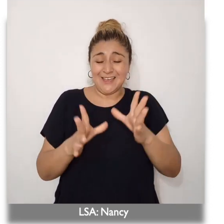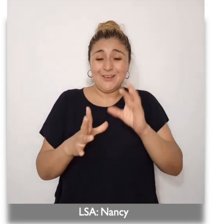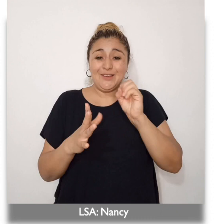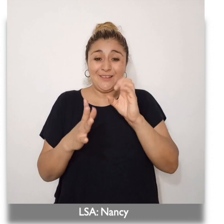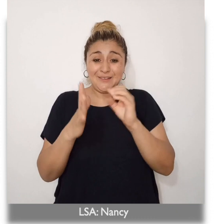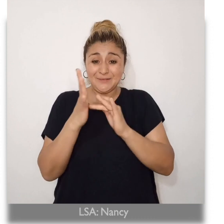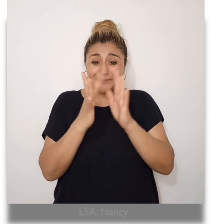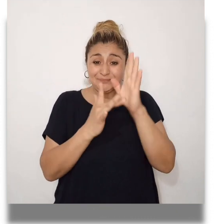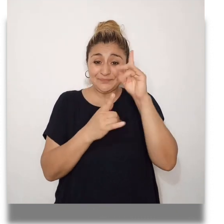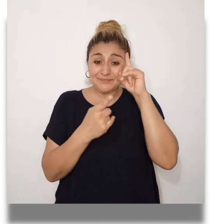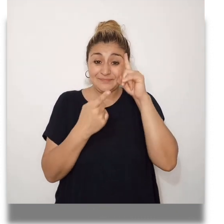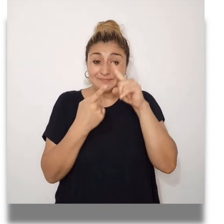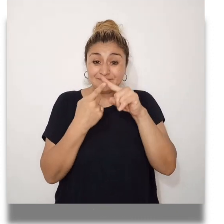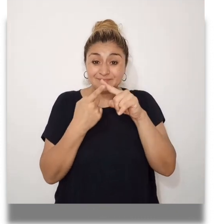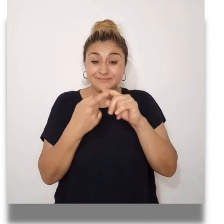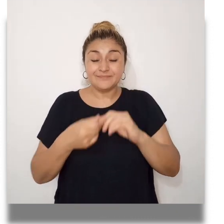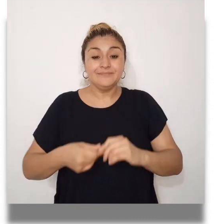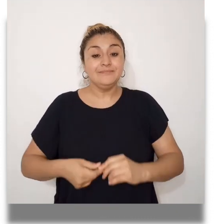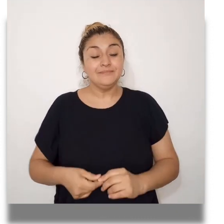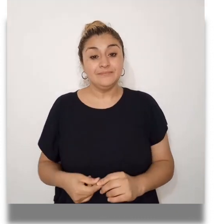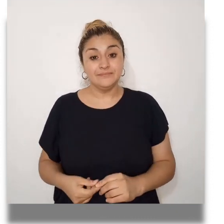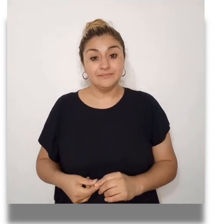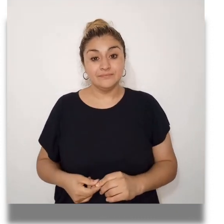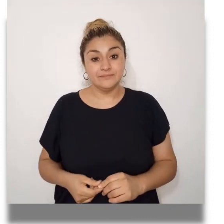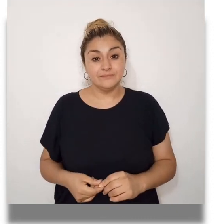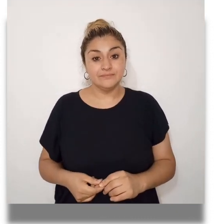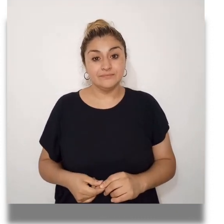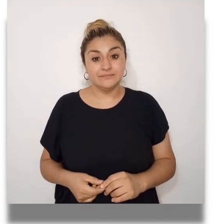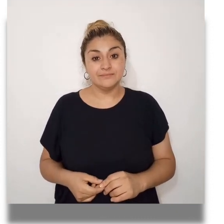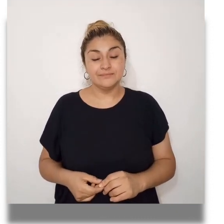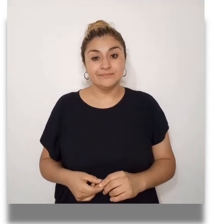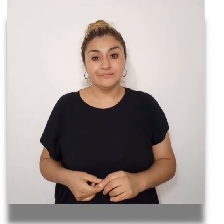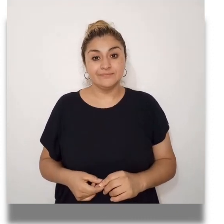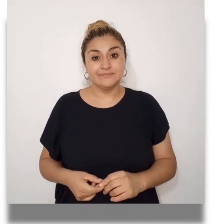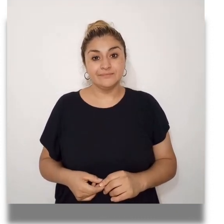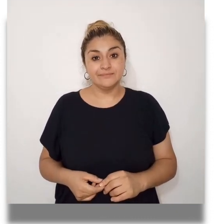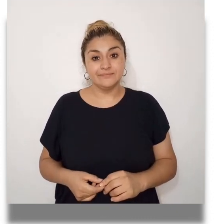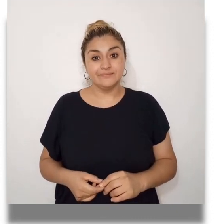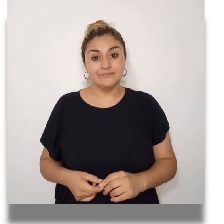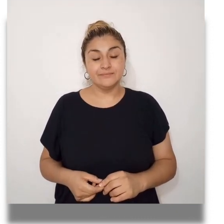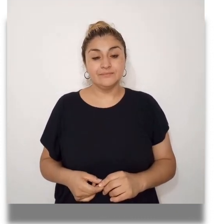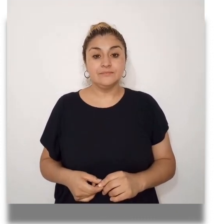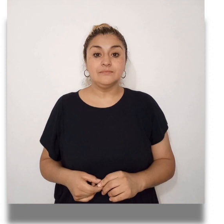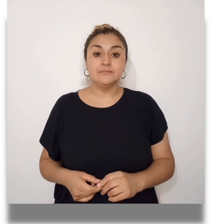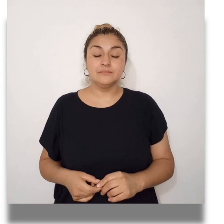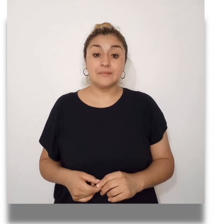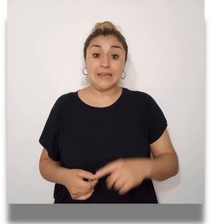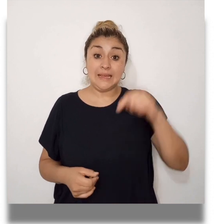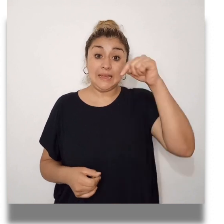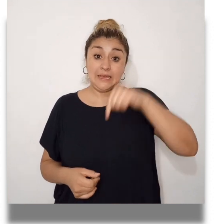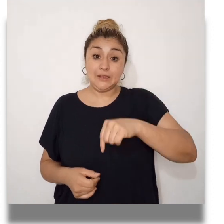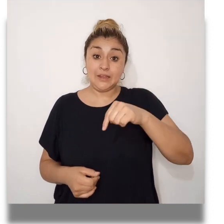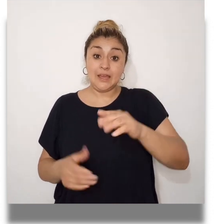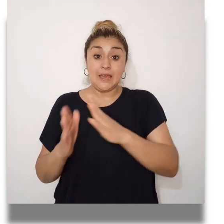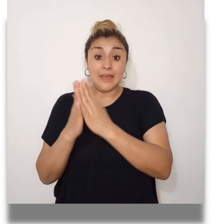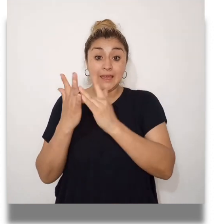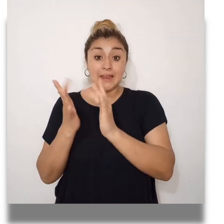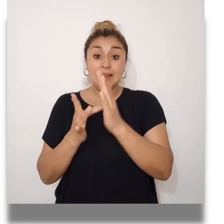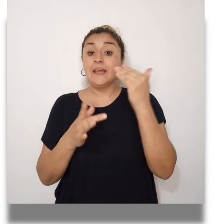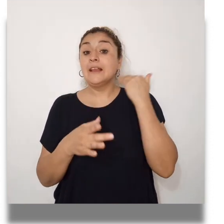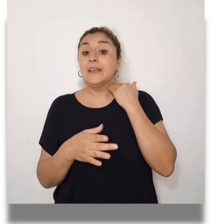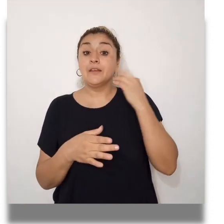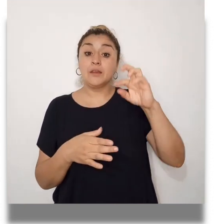Amen. On va lire dans Proverbe chapitre 9, verset 10. Vamos a leer